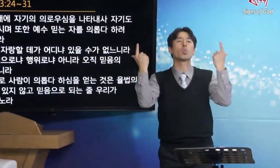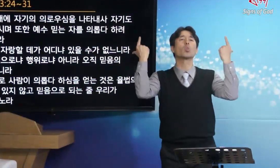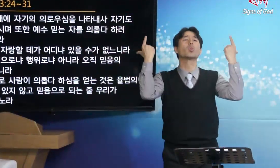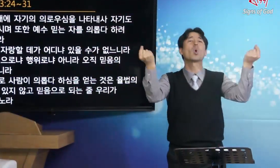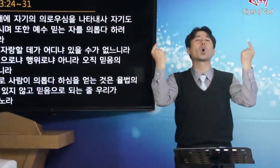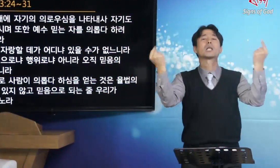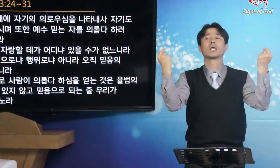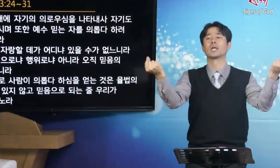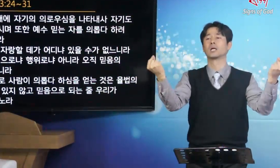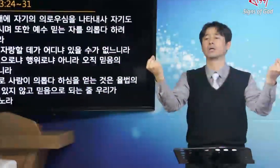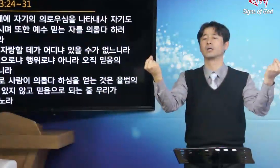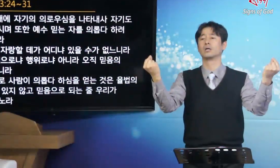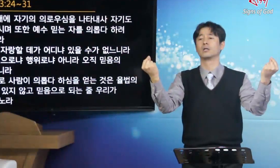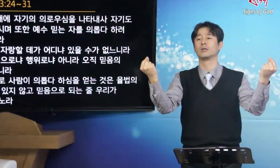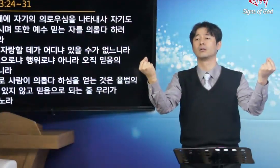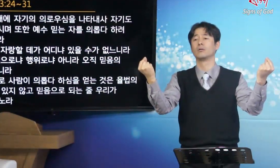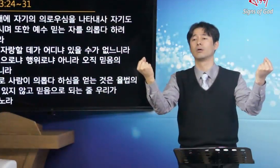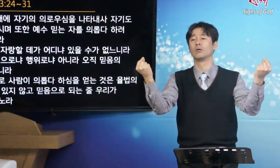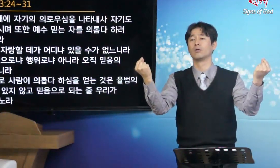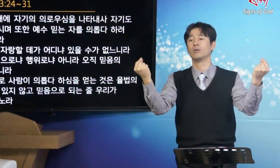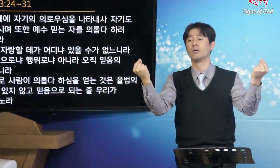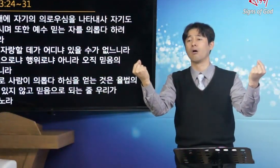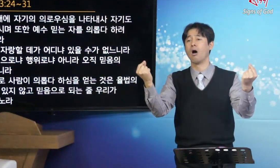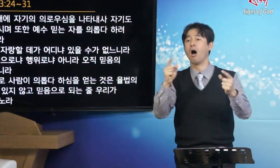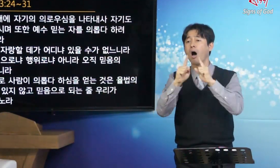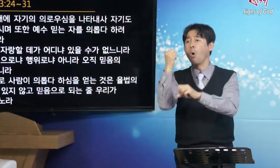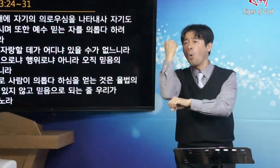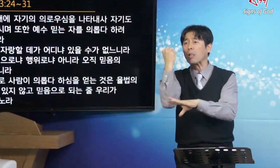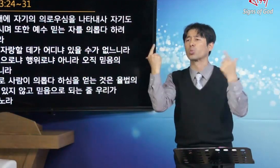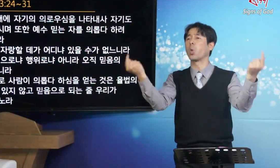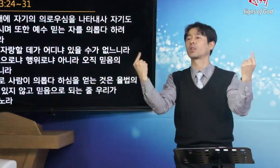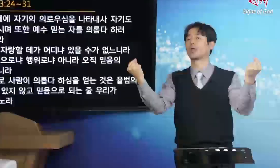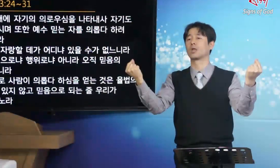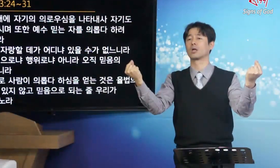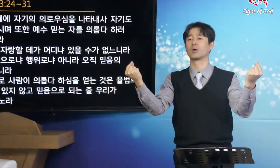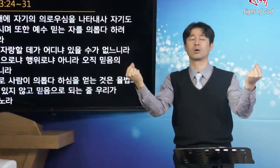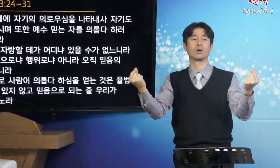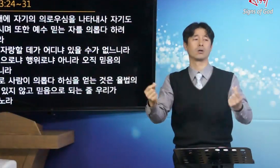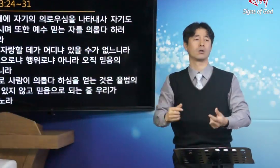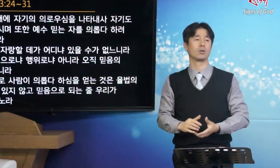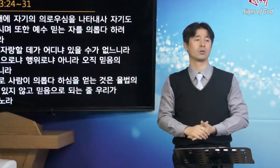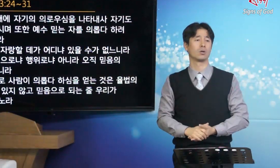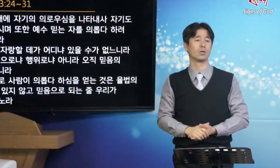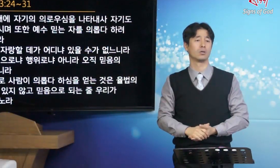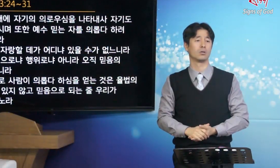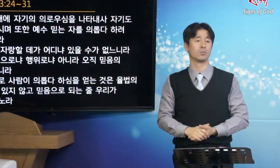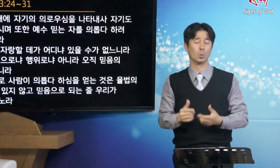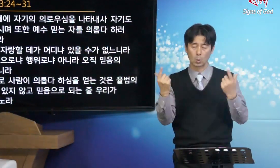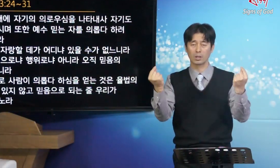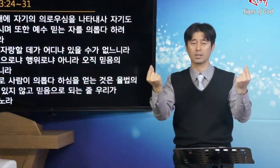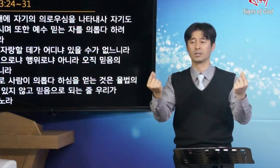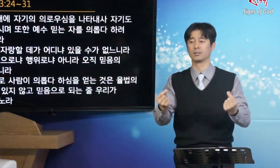또 이때는 26절에 이때는 똑같은 어원입니다. 말씀에 똑같은 단어인데요.